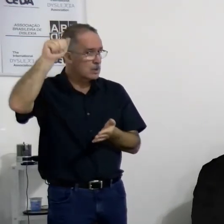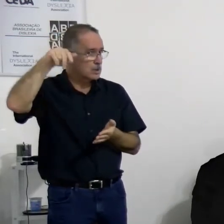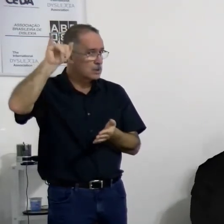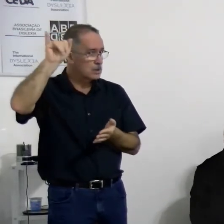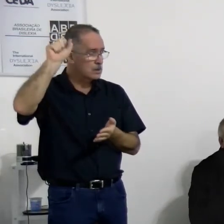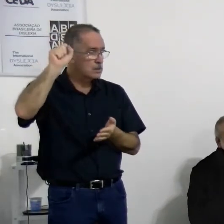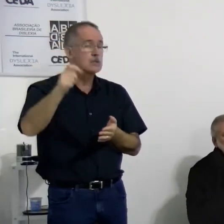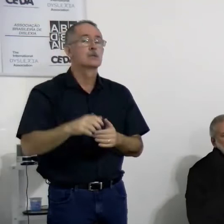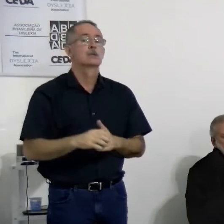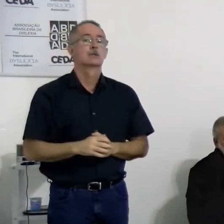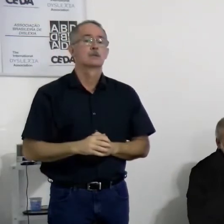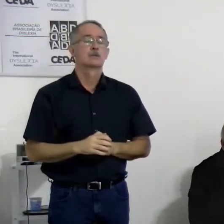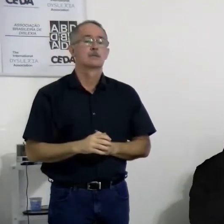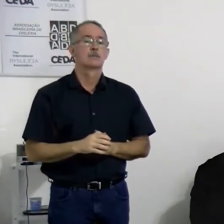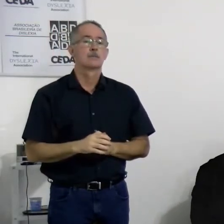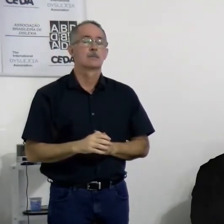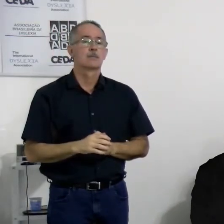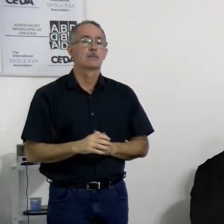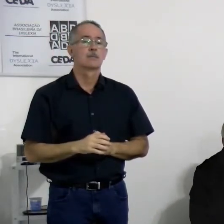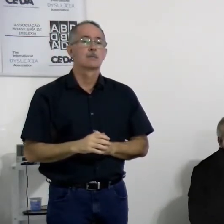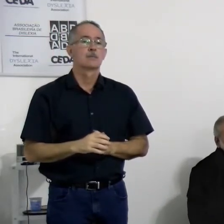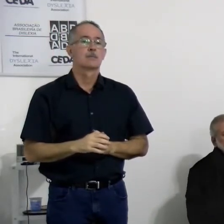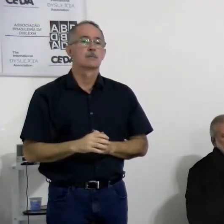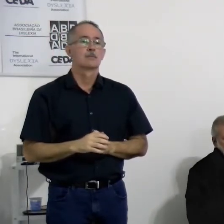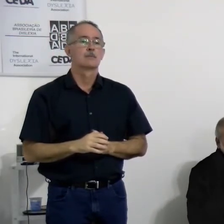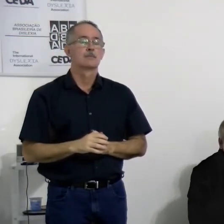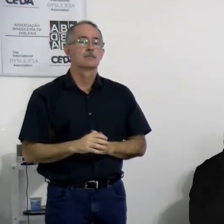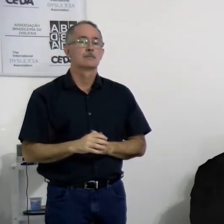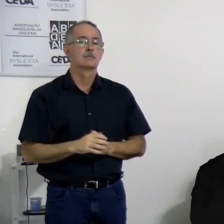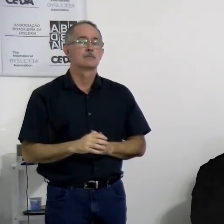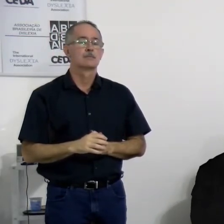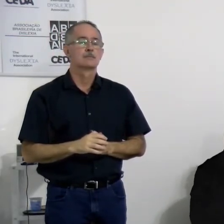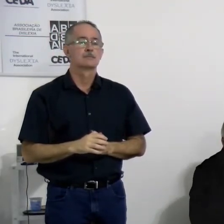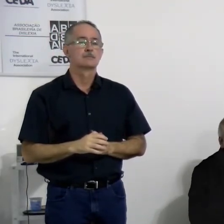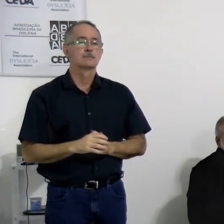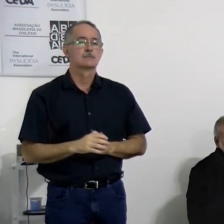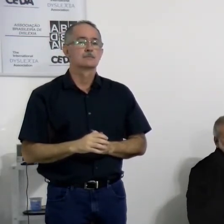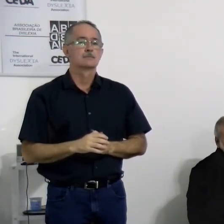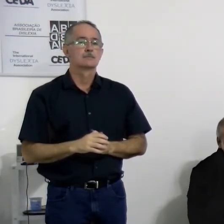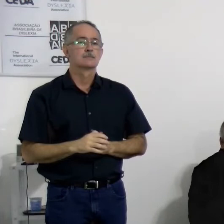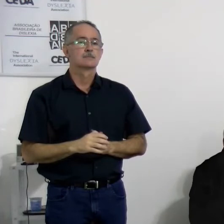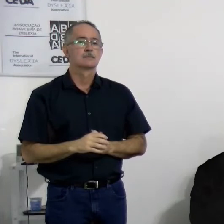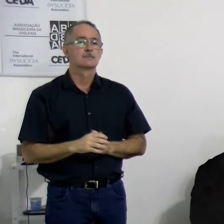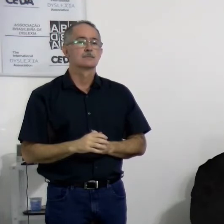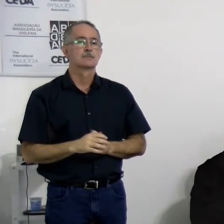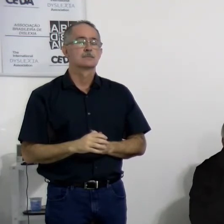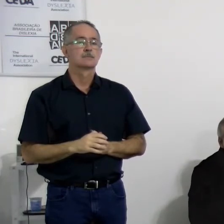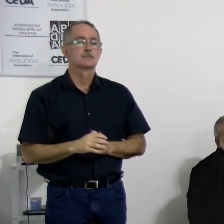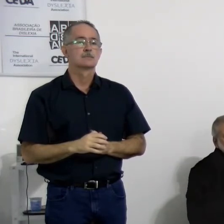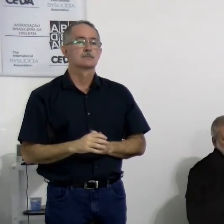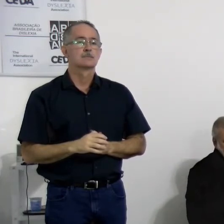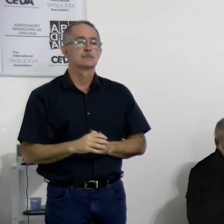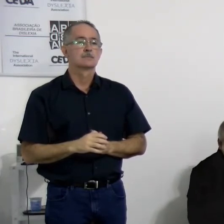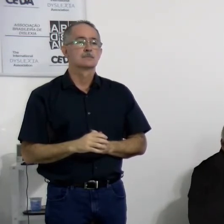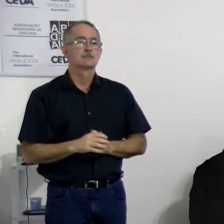tema. And Cynthia Salgado, who's at the University Federal in Natal, who many of